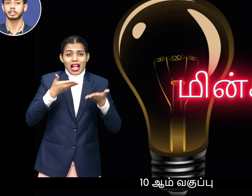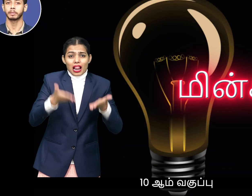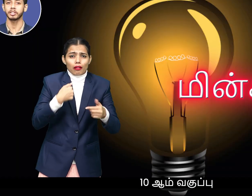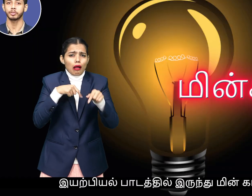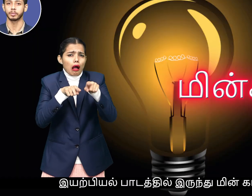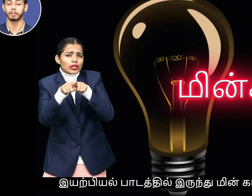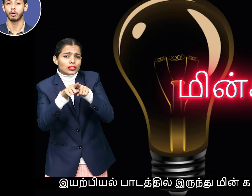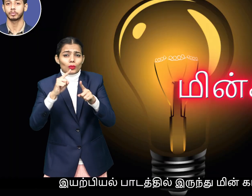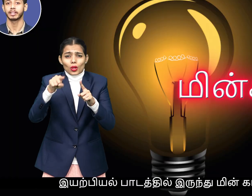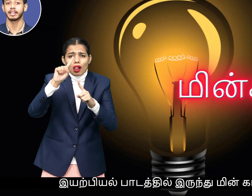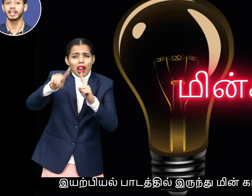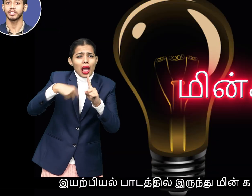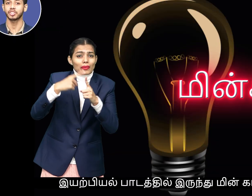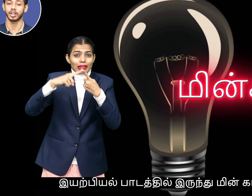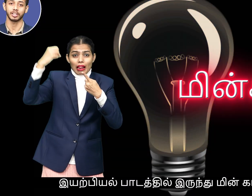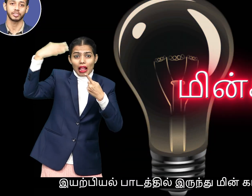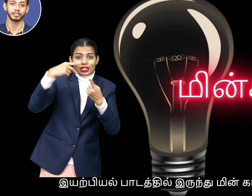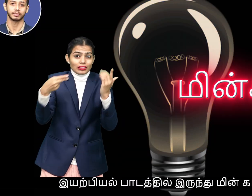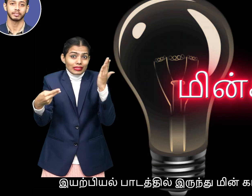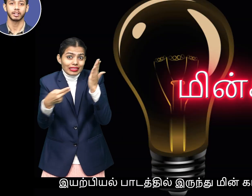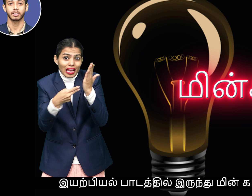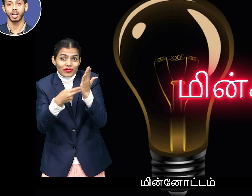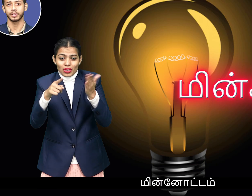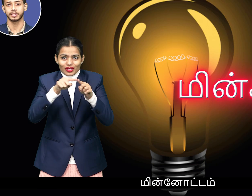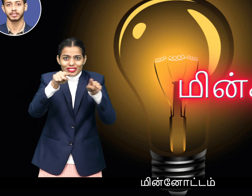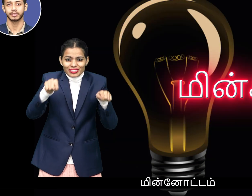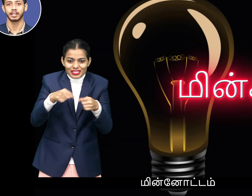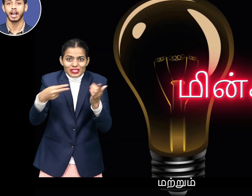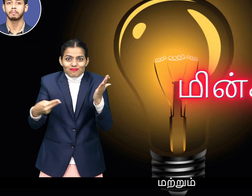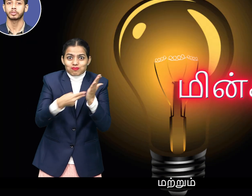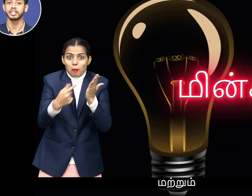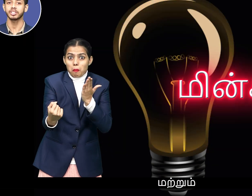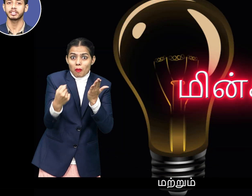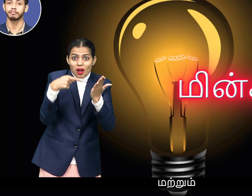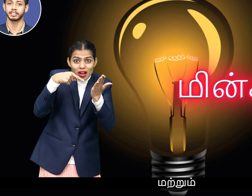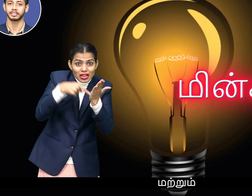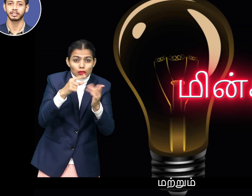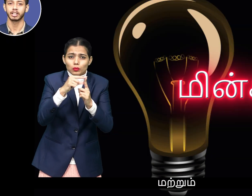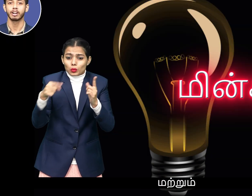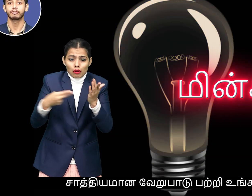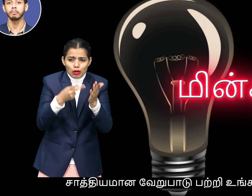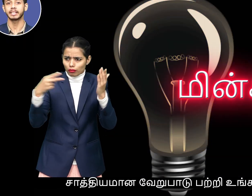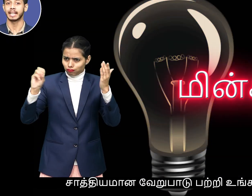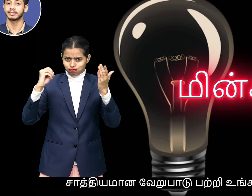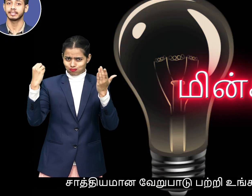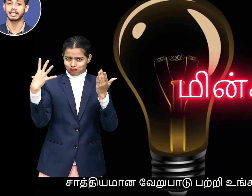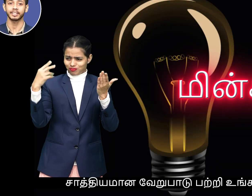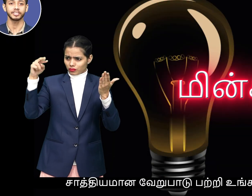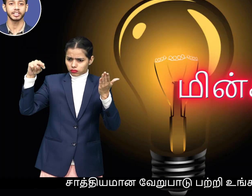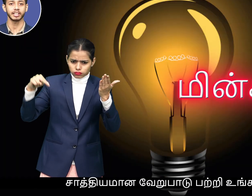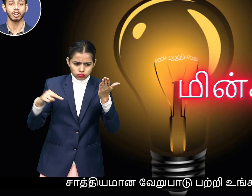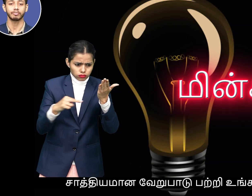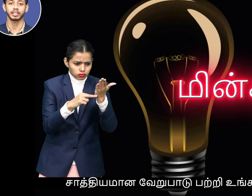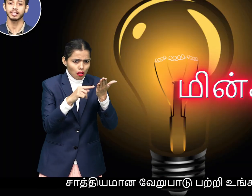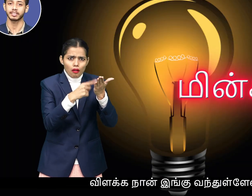10ஆம் வகுப்பு இயற்பியல் பாடத்திலிருந்து மின்னேற்றம், மின்னோட்டம் மற்றும் மின்னழுத்த